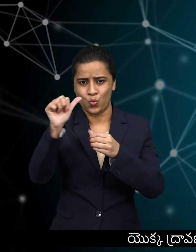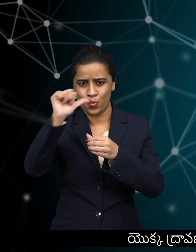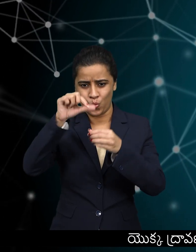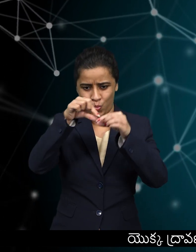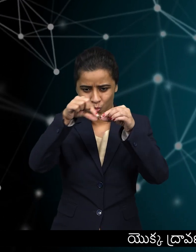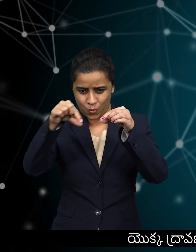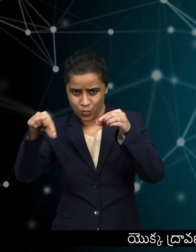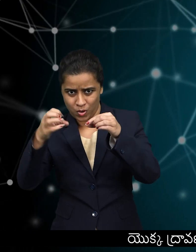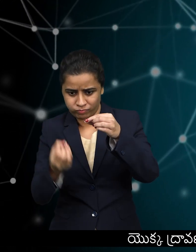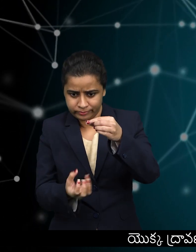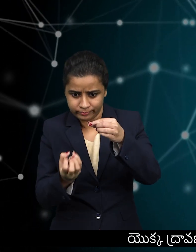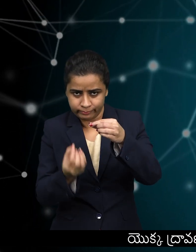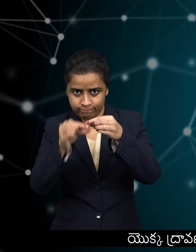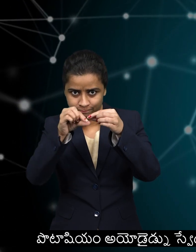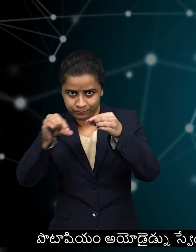చేయండి.